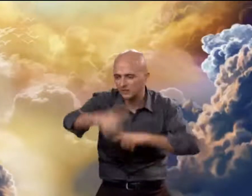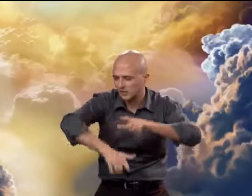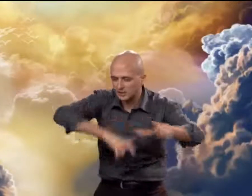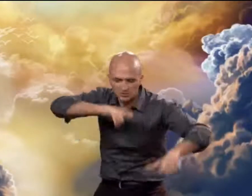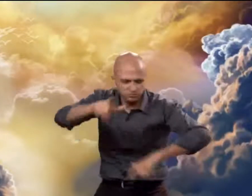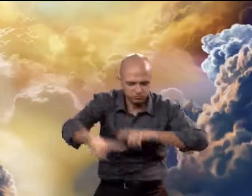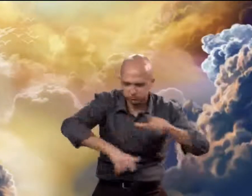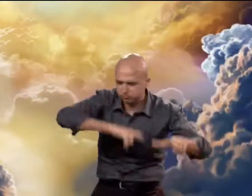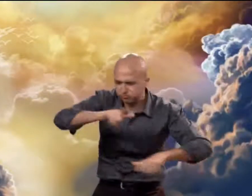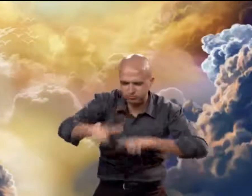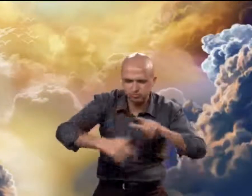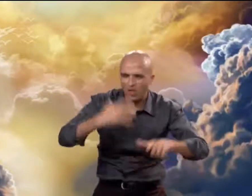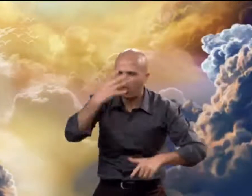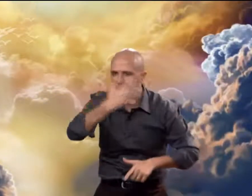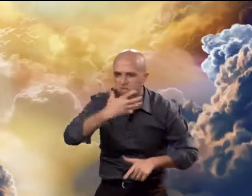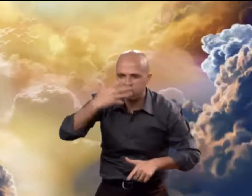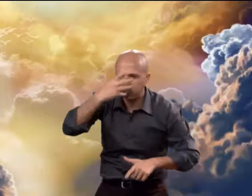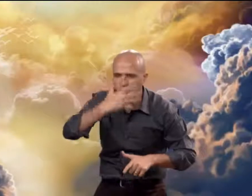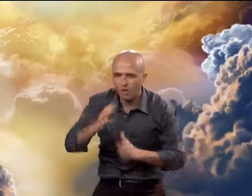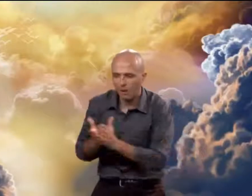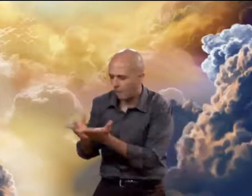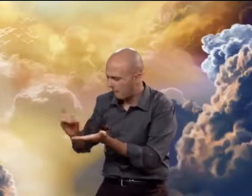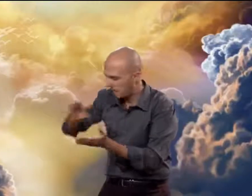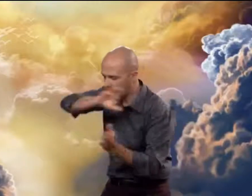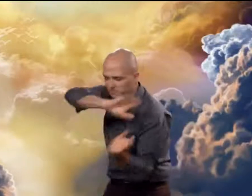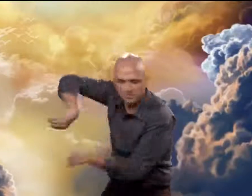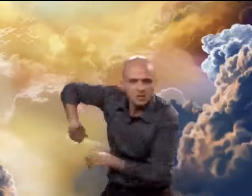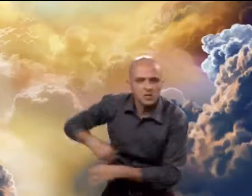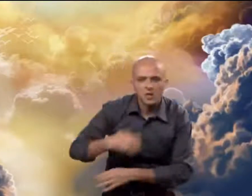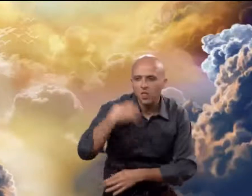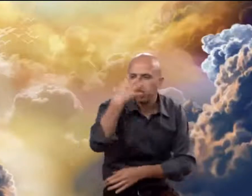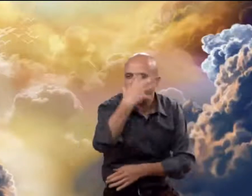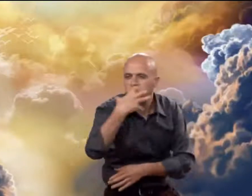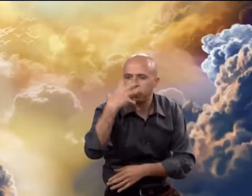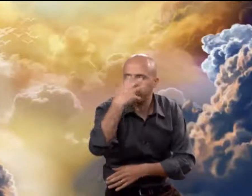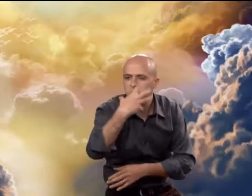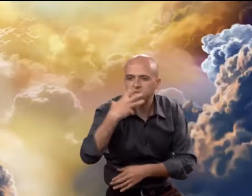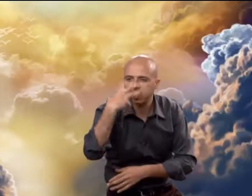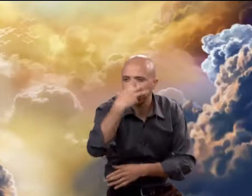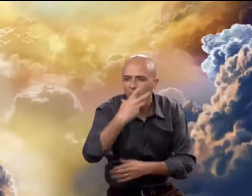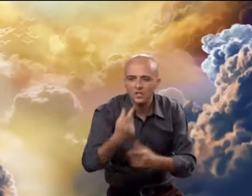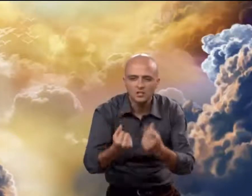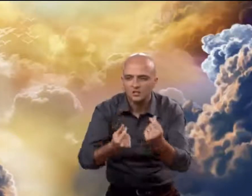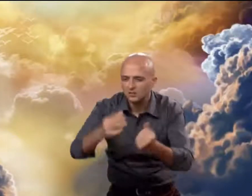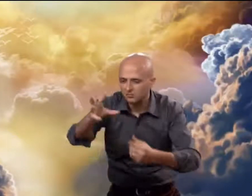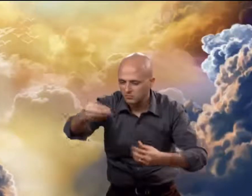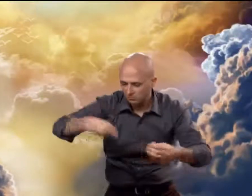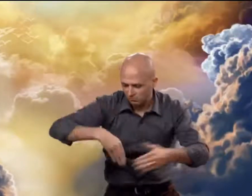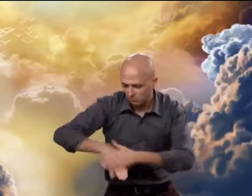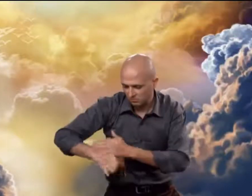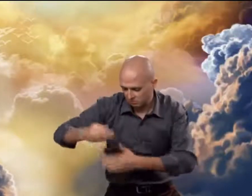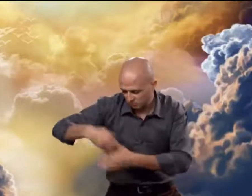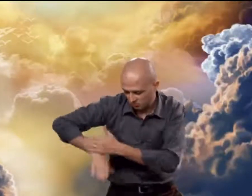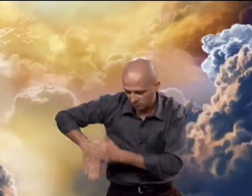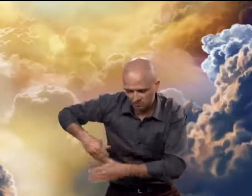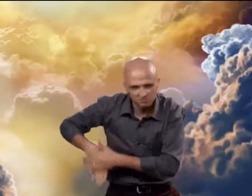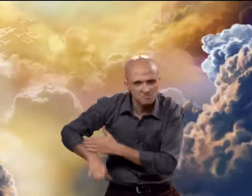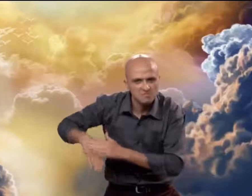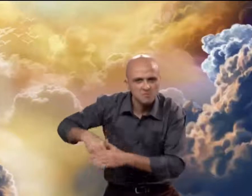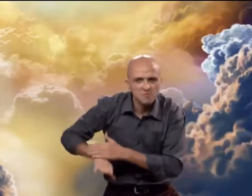está próximo. Toquem a trombeta em Sião, decretem jejum santo, convoquem uma assembleia sagrada, voltem-se para